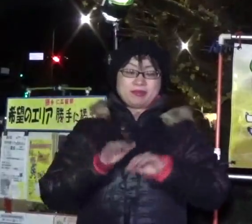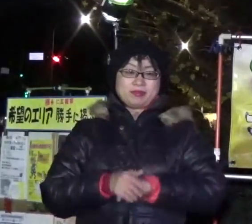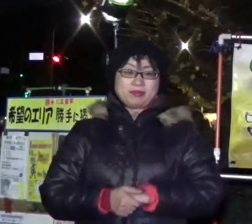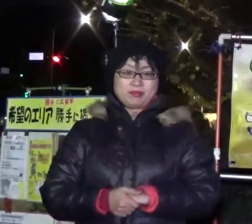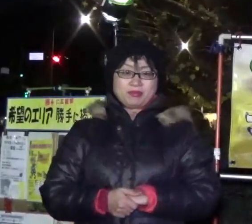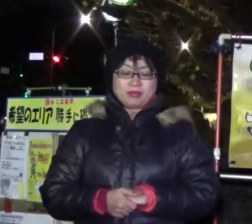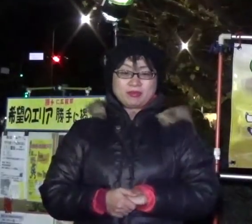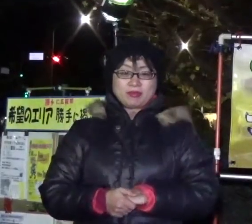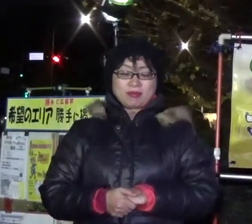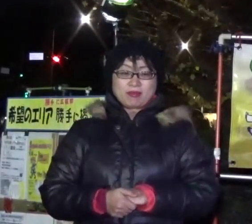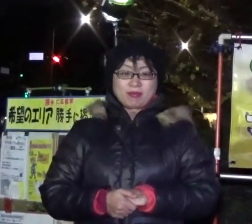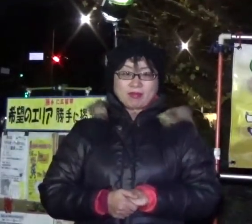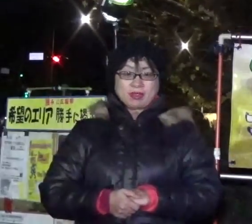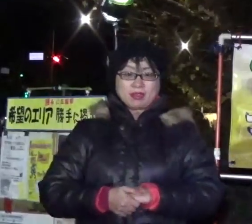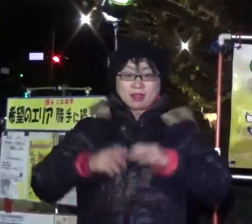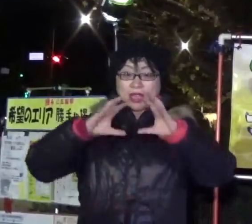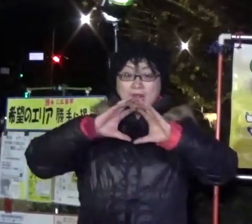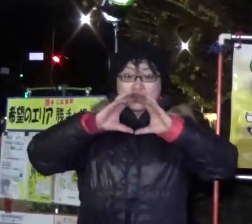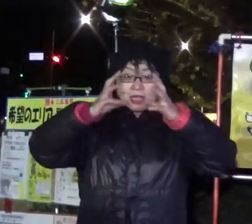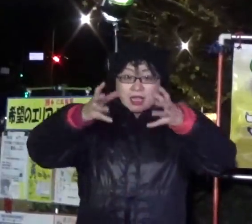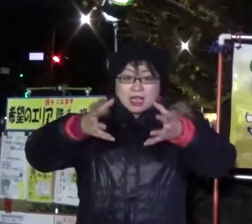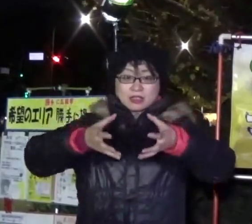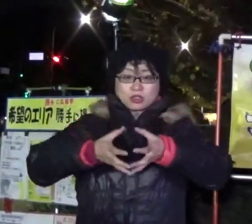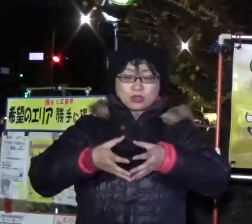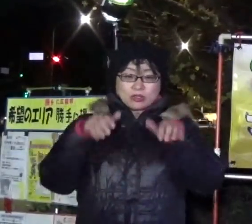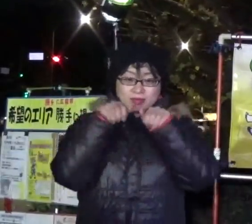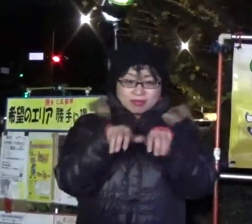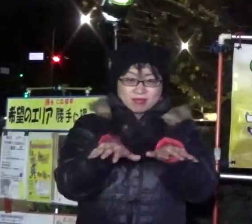世界中に広がれ広がれ、